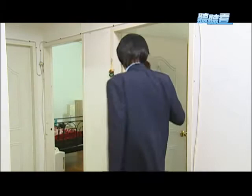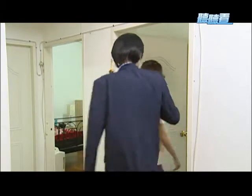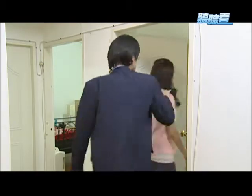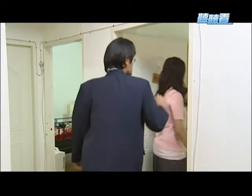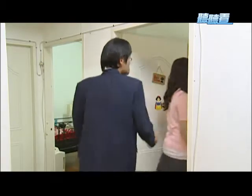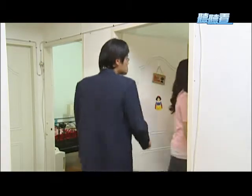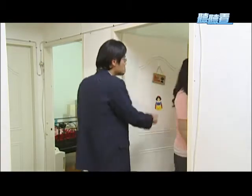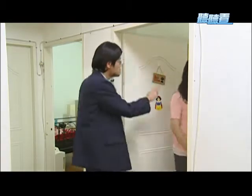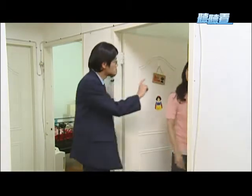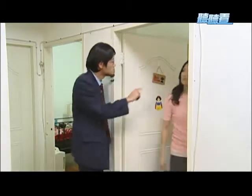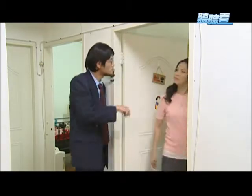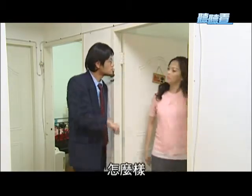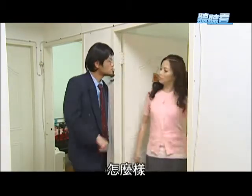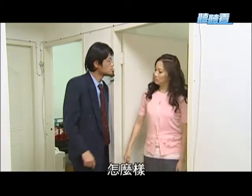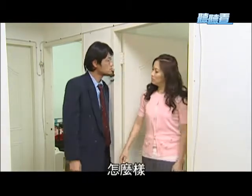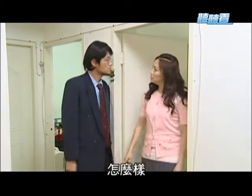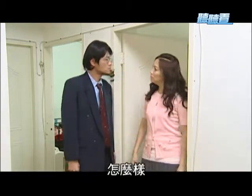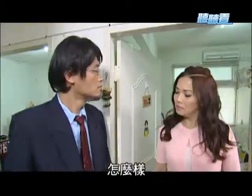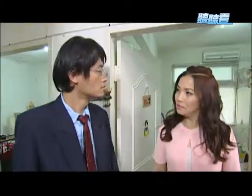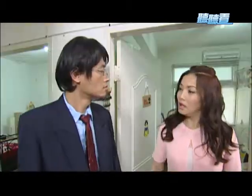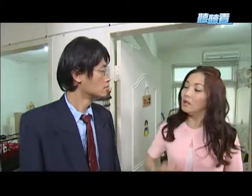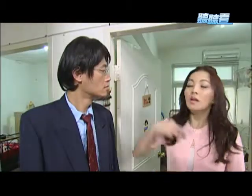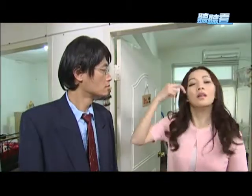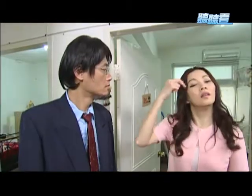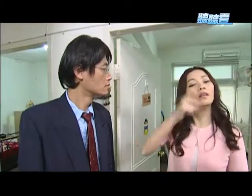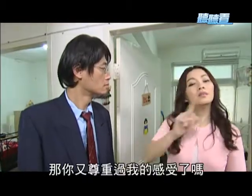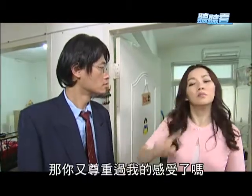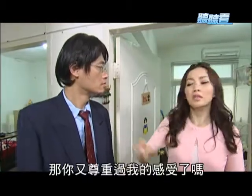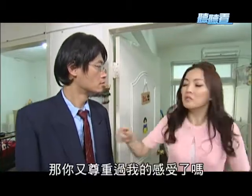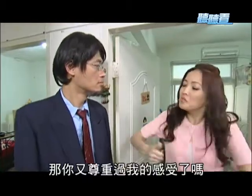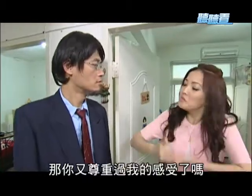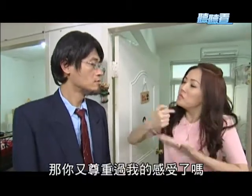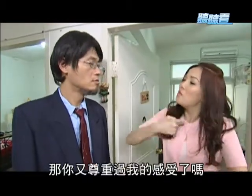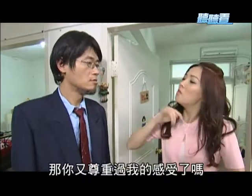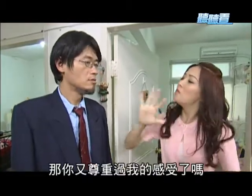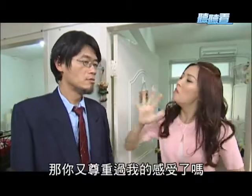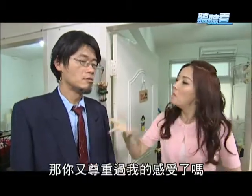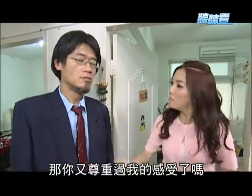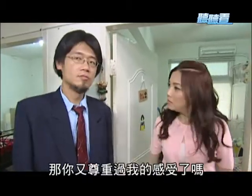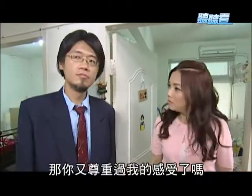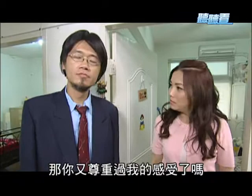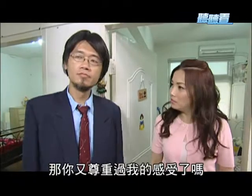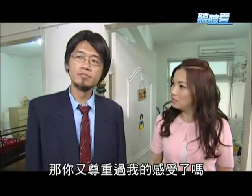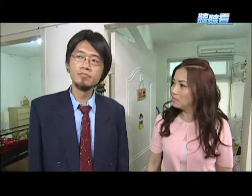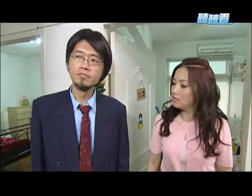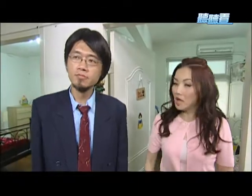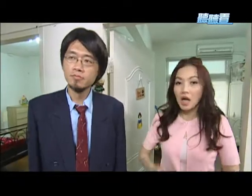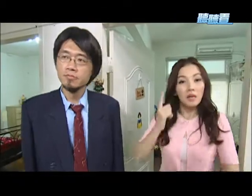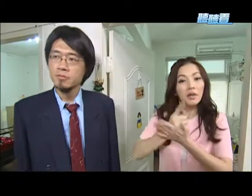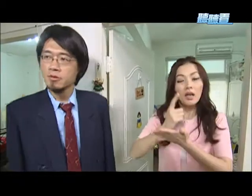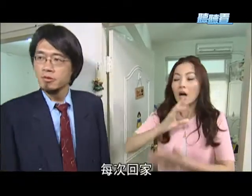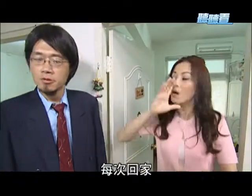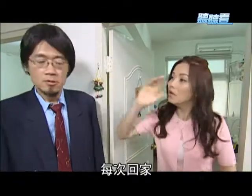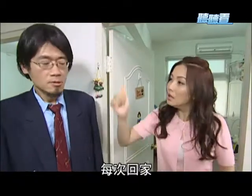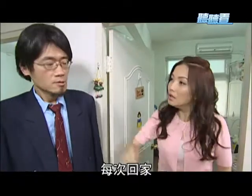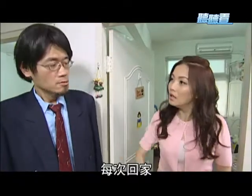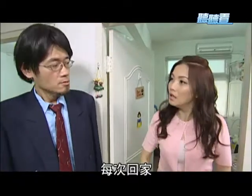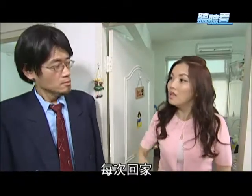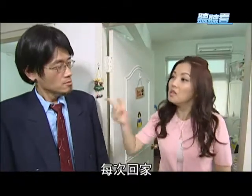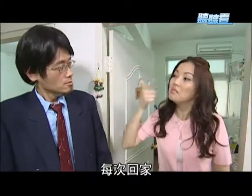哎，怎么样？ 那你又尊重过我的感受了吗？每次回家，你